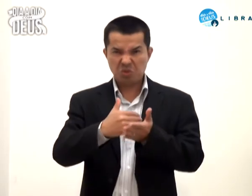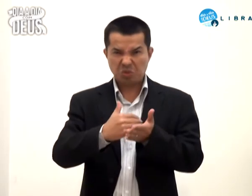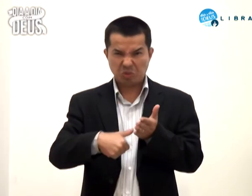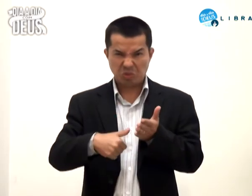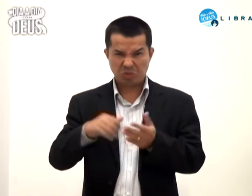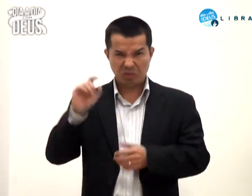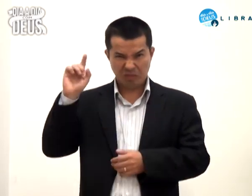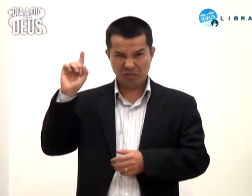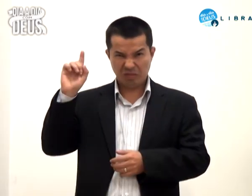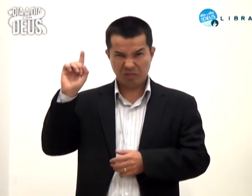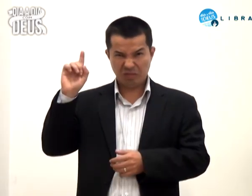Deus.